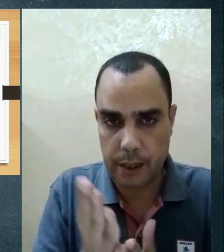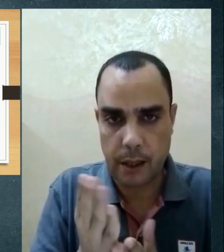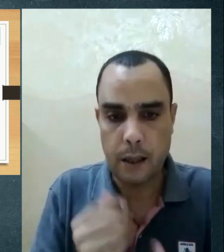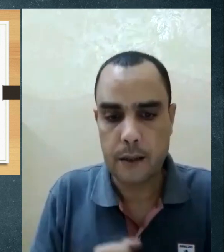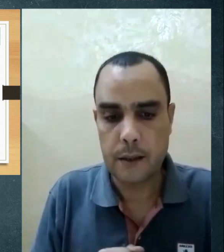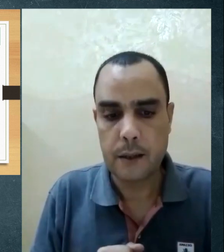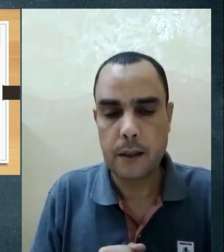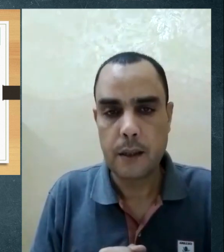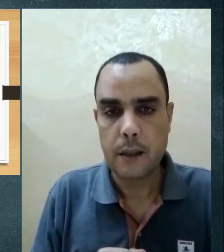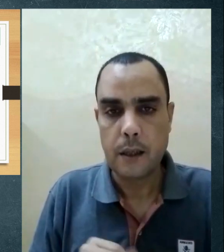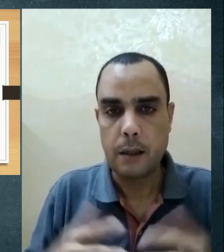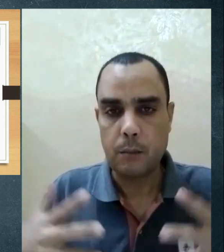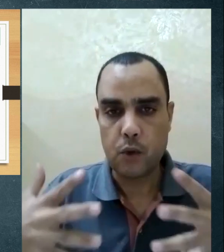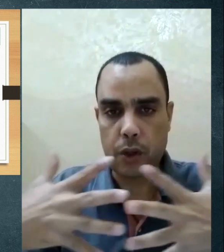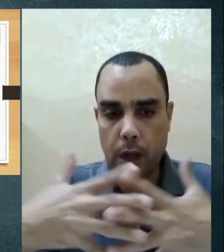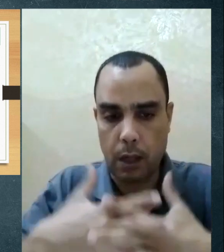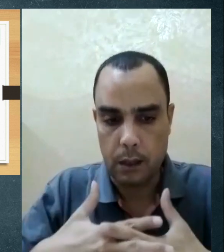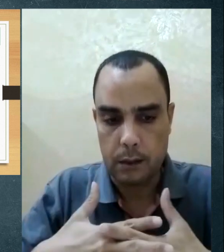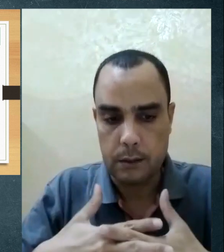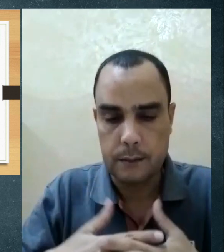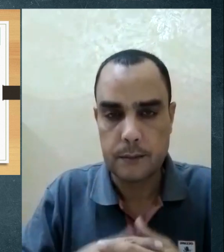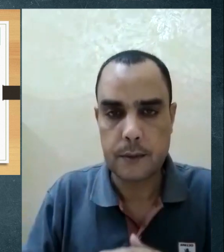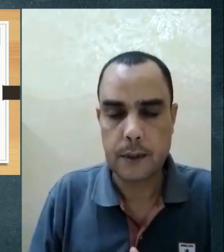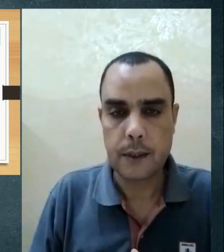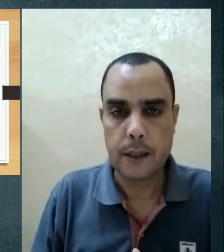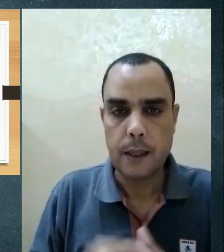أو طريقة مشتركة